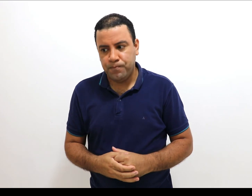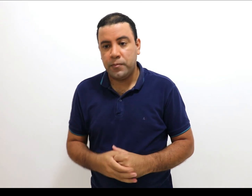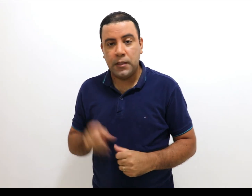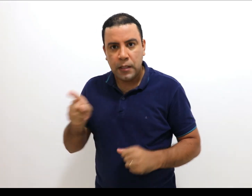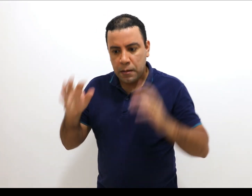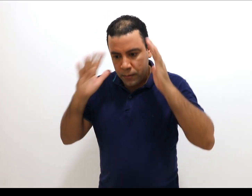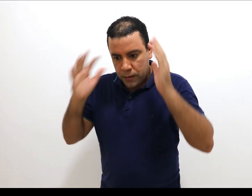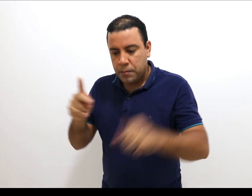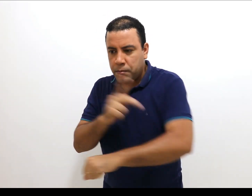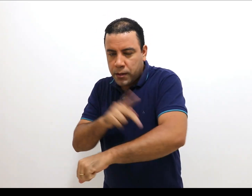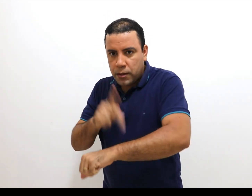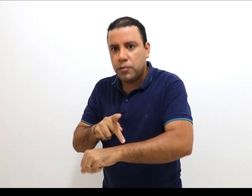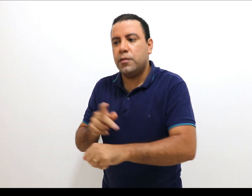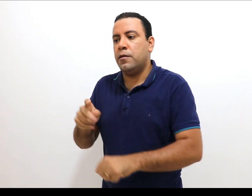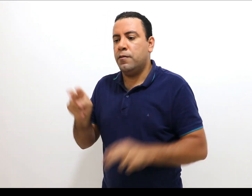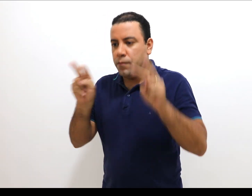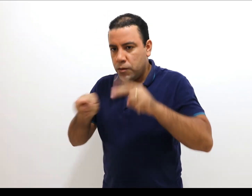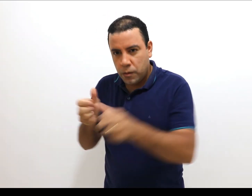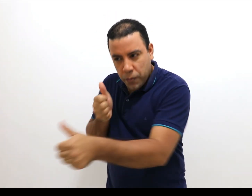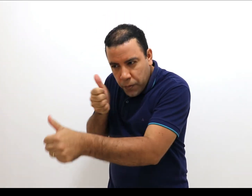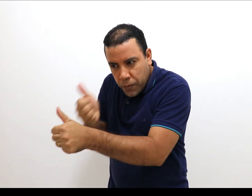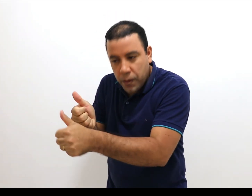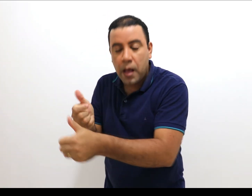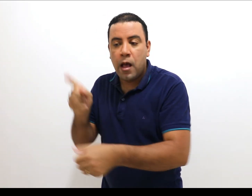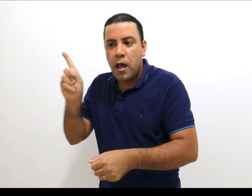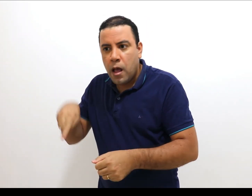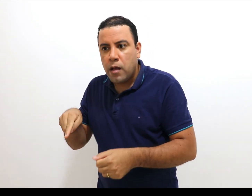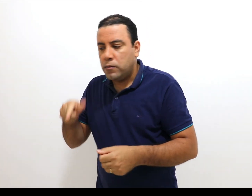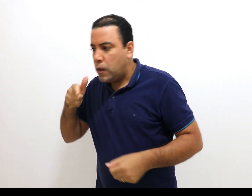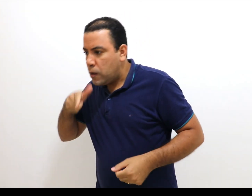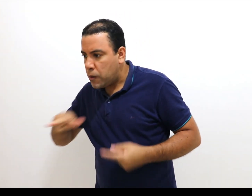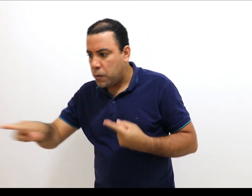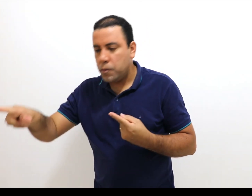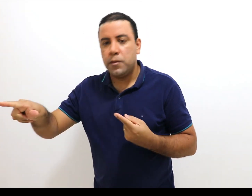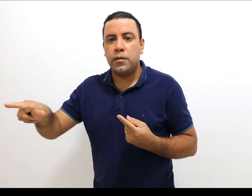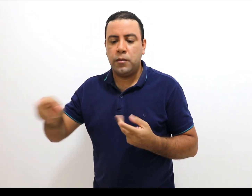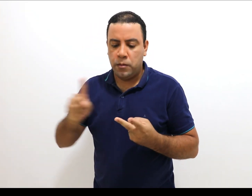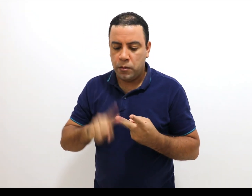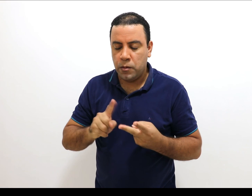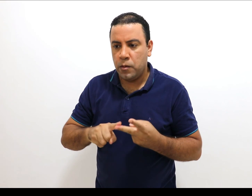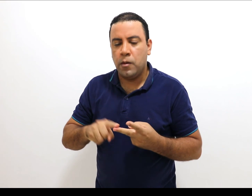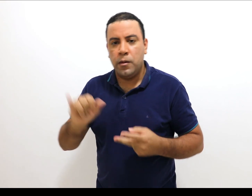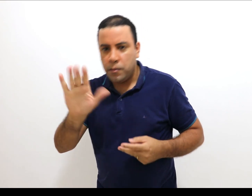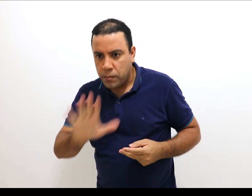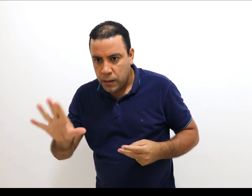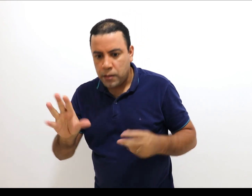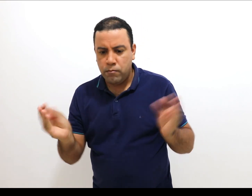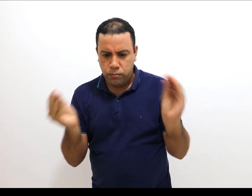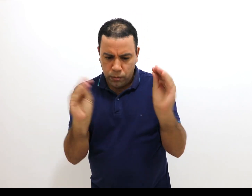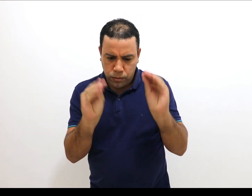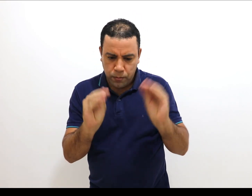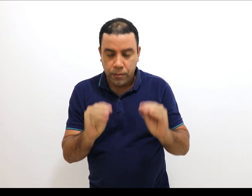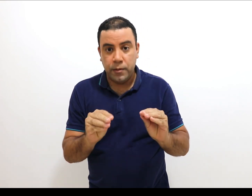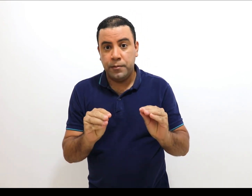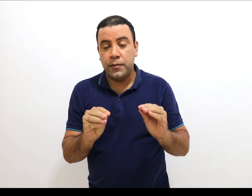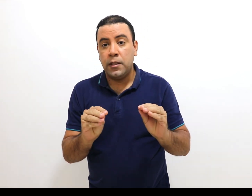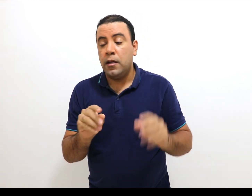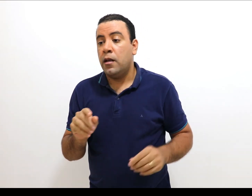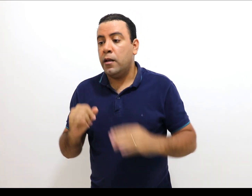recursos linguísticos e imagéticos, com a participação dos alunos de vários cursos da instituição,